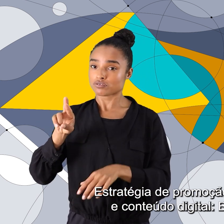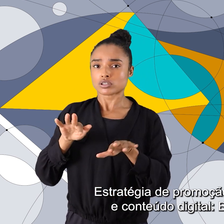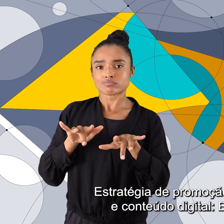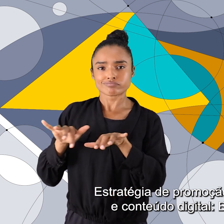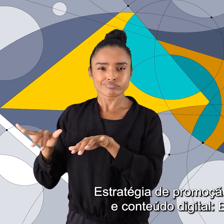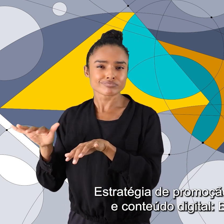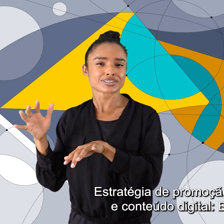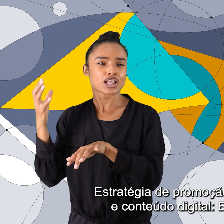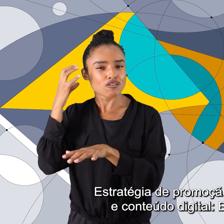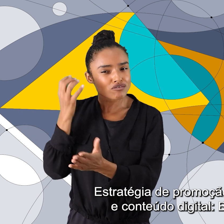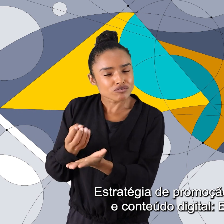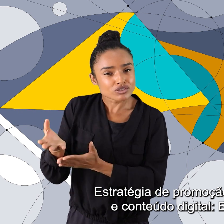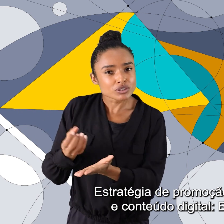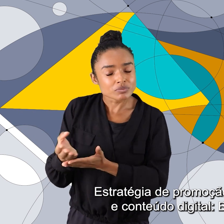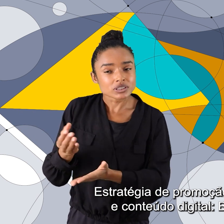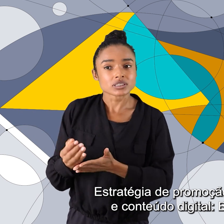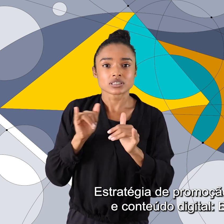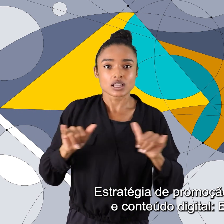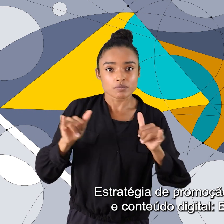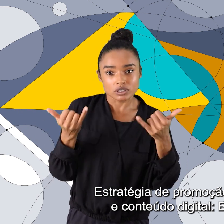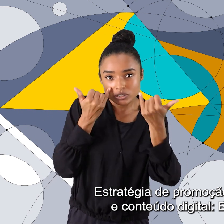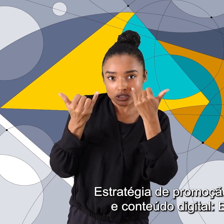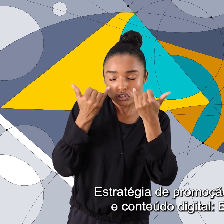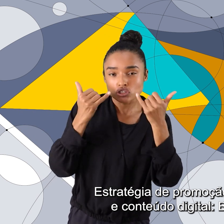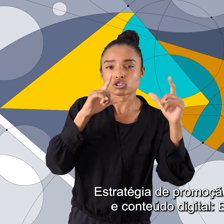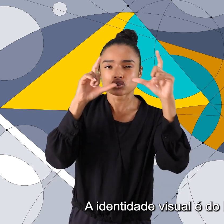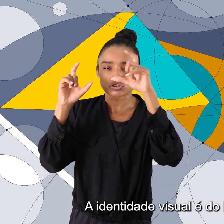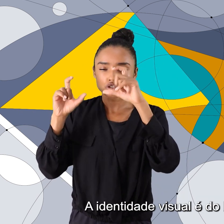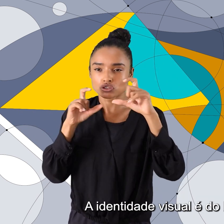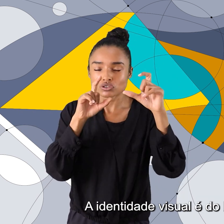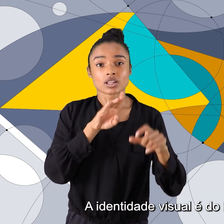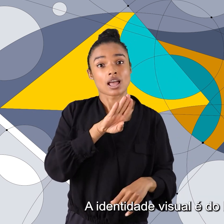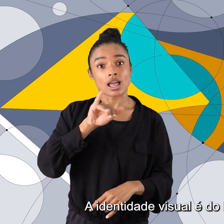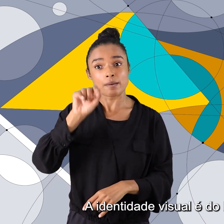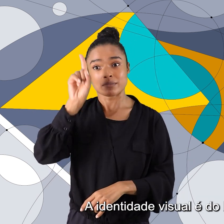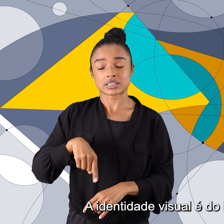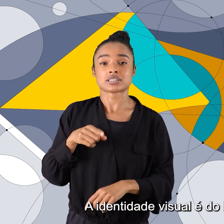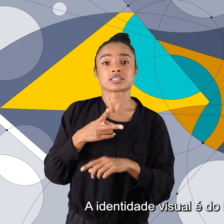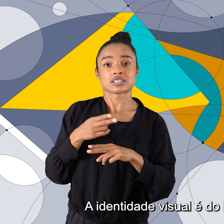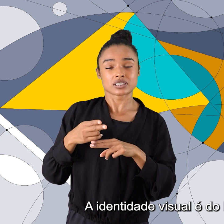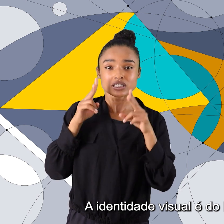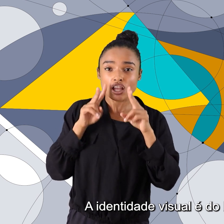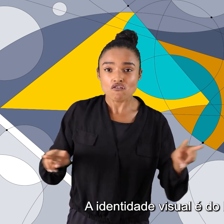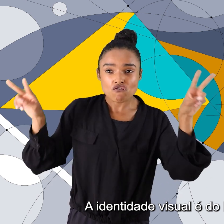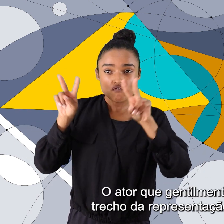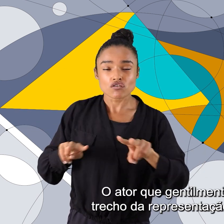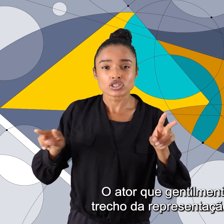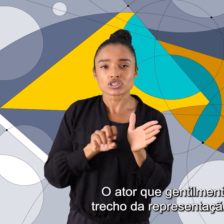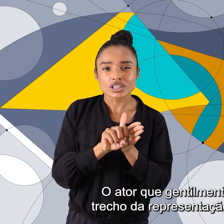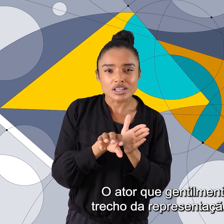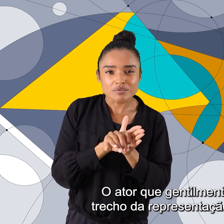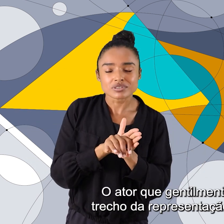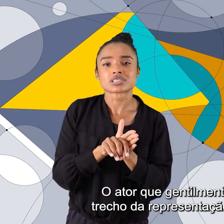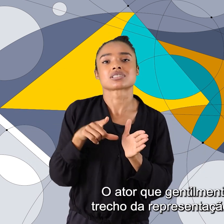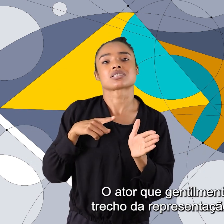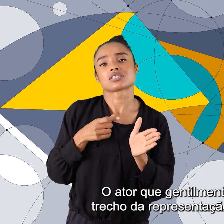Estratégia de promoção, distribuição e conteúdo digital, Bia Ribeiro. A identidade visual é do Draco Imagem. O ator